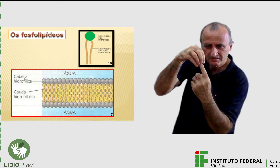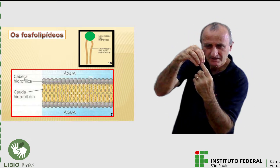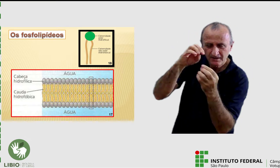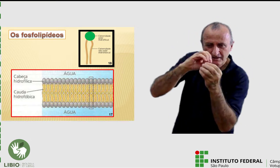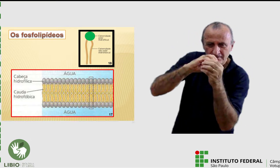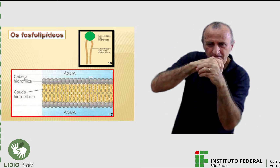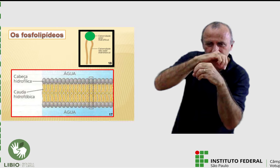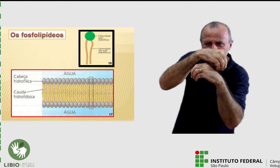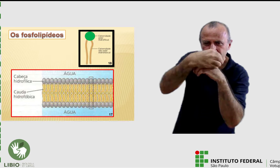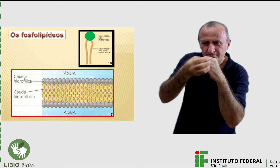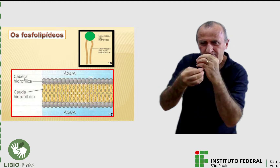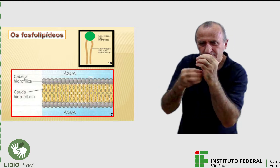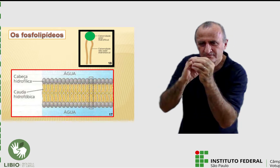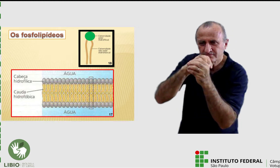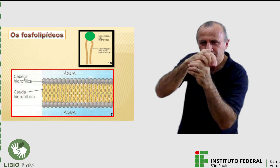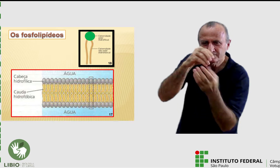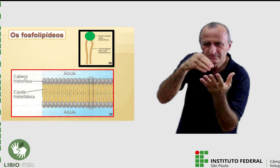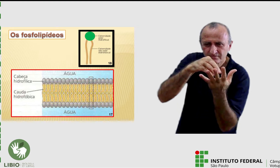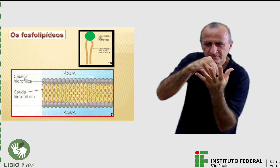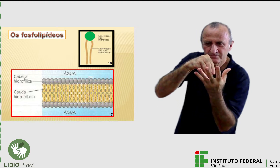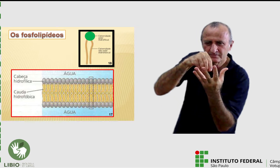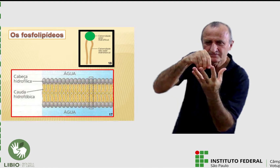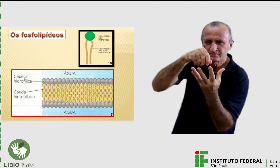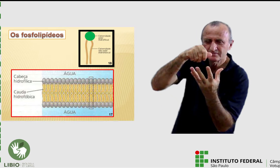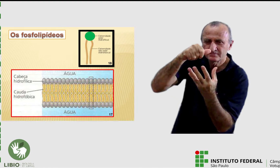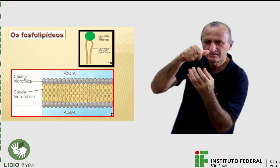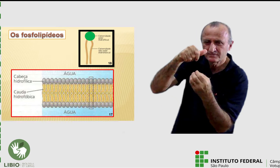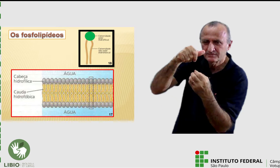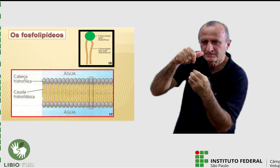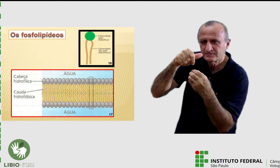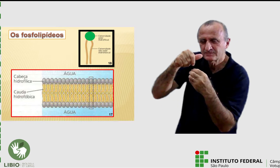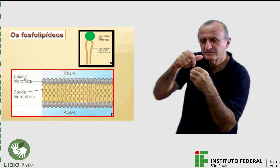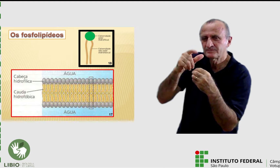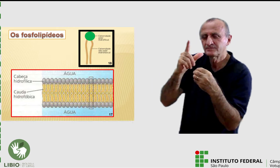fosfolipídicas que são hidrofílicas.